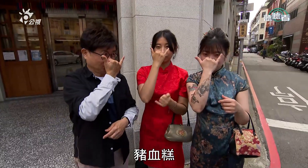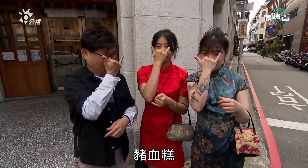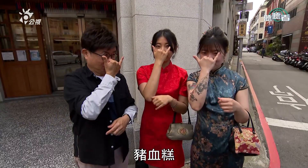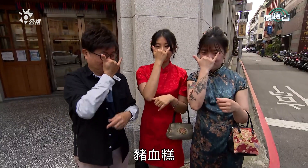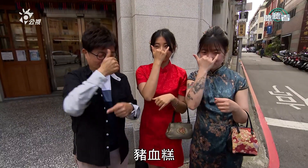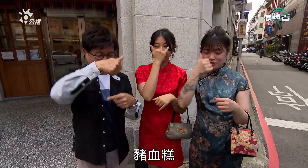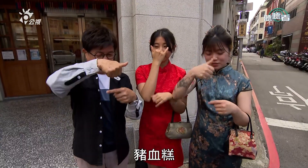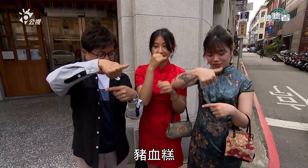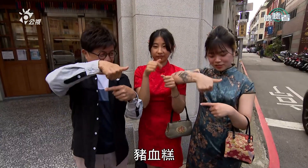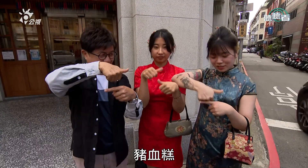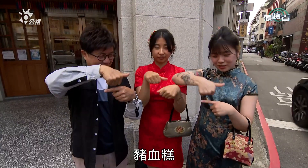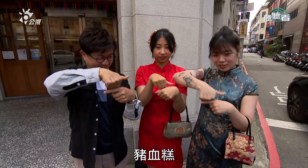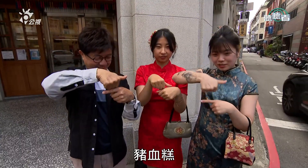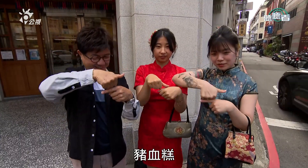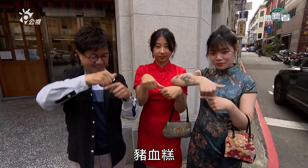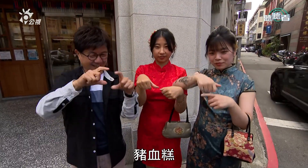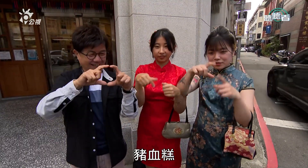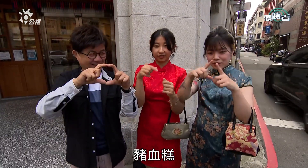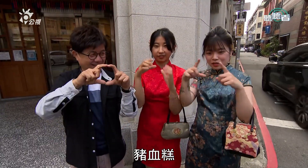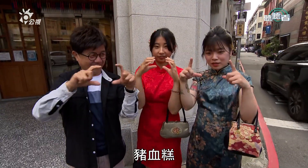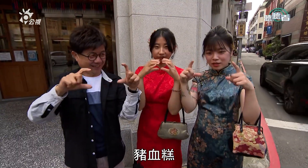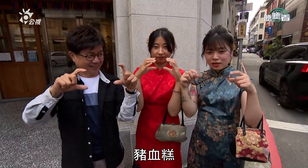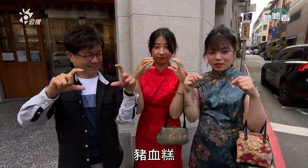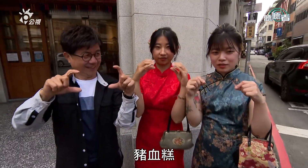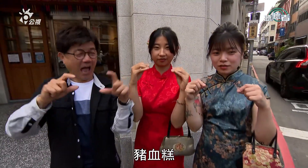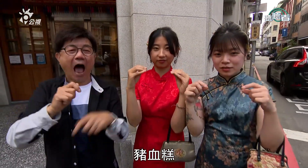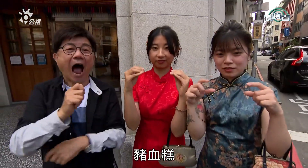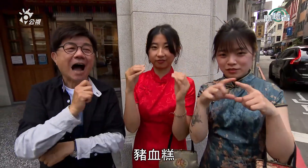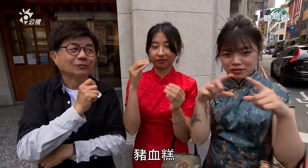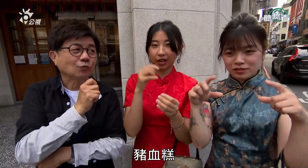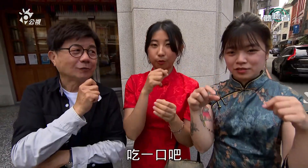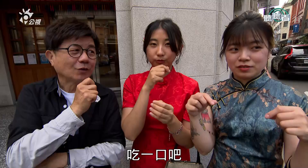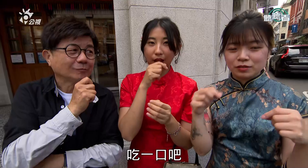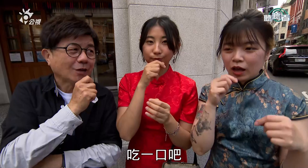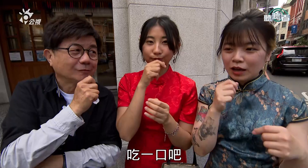猪血糕，来吃一口吧，